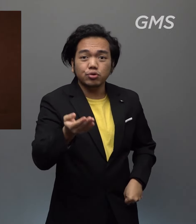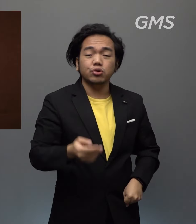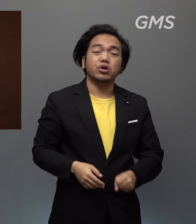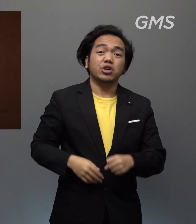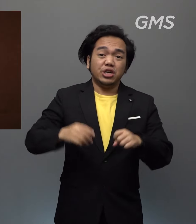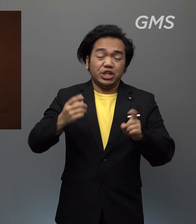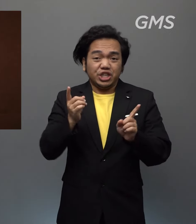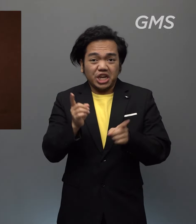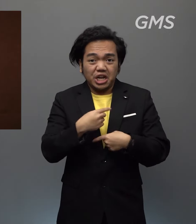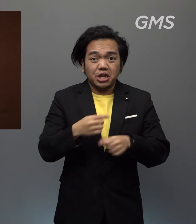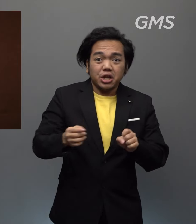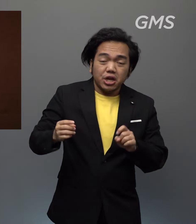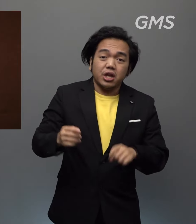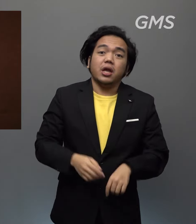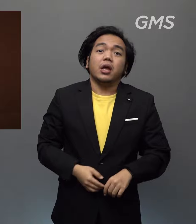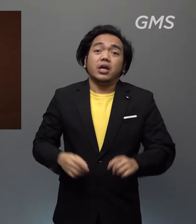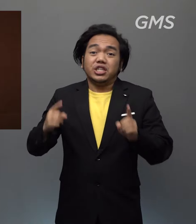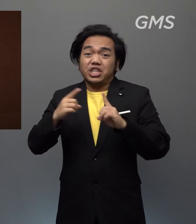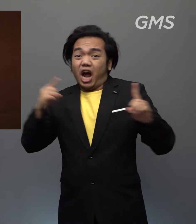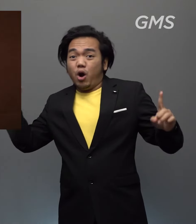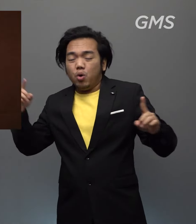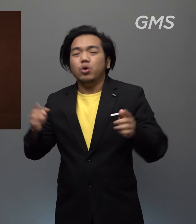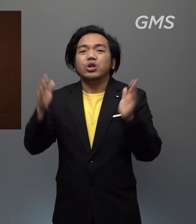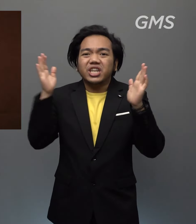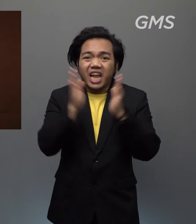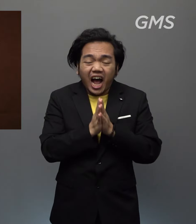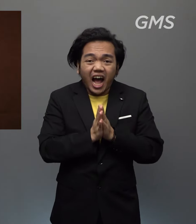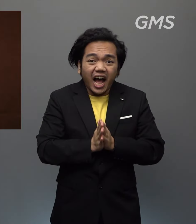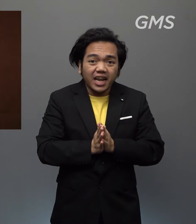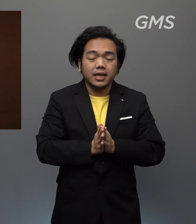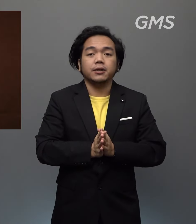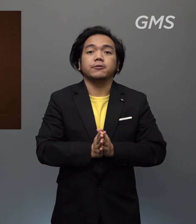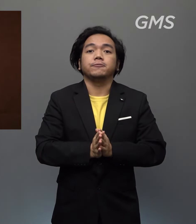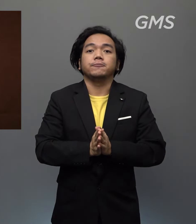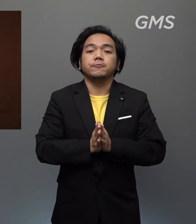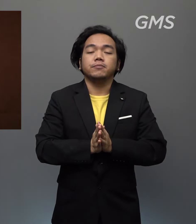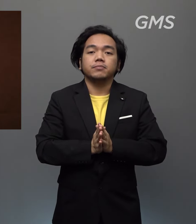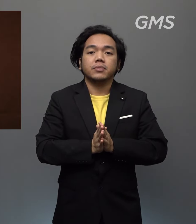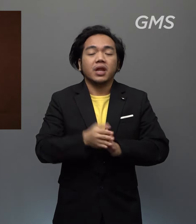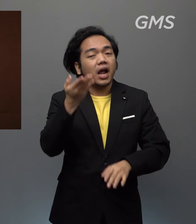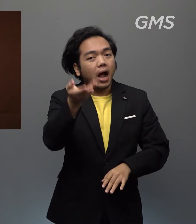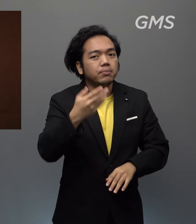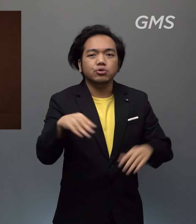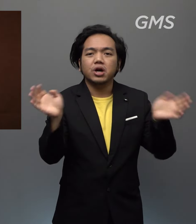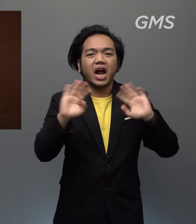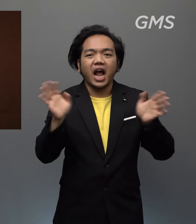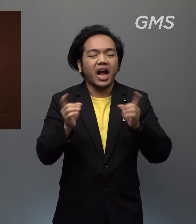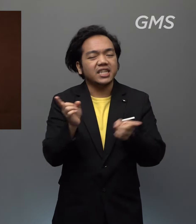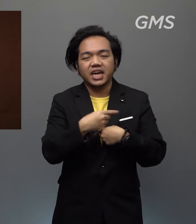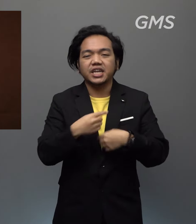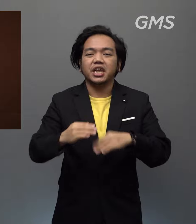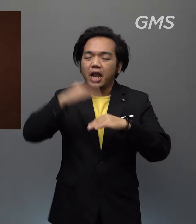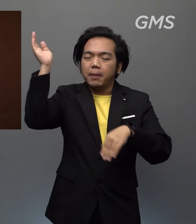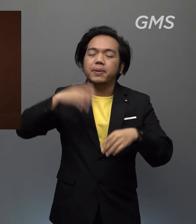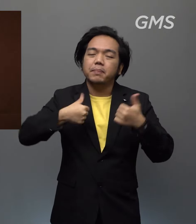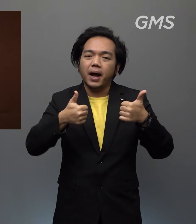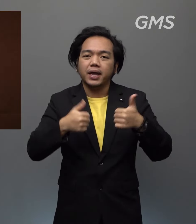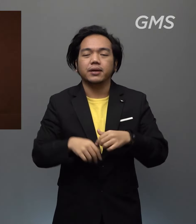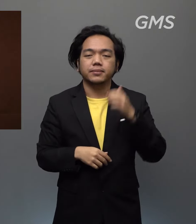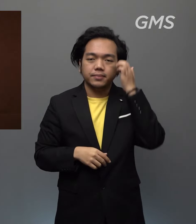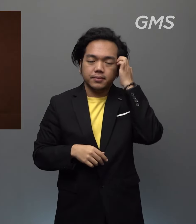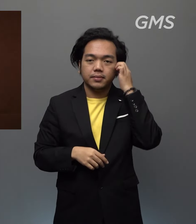garansi bahwa keadaan kita tidak akan menjadi lebih baik. Anda ingat kisah si bungsu dan